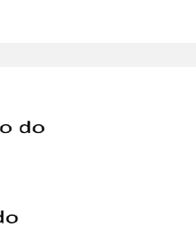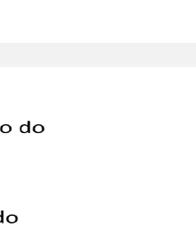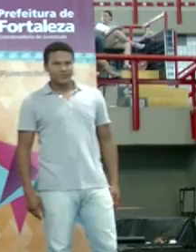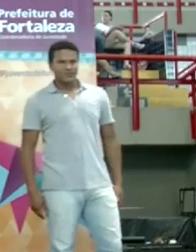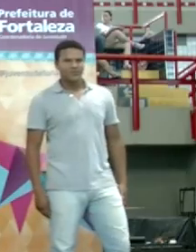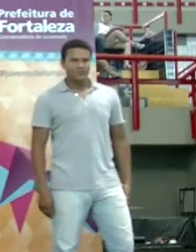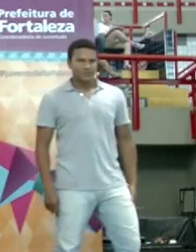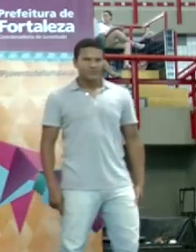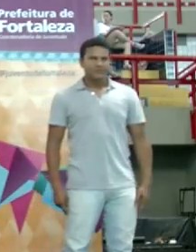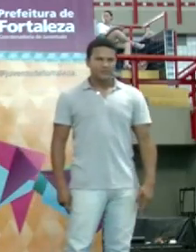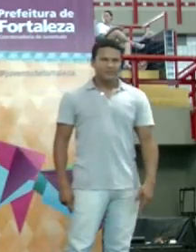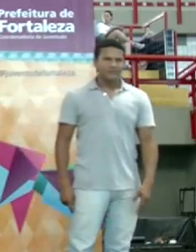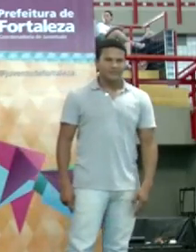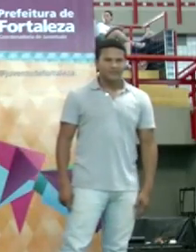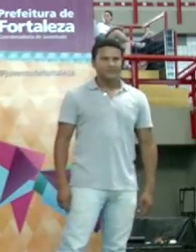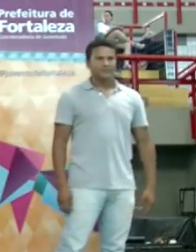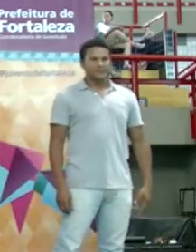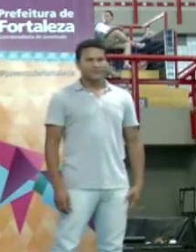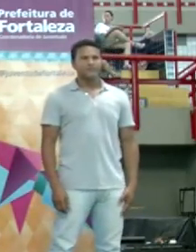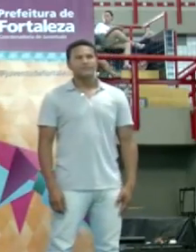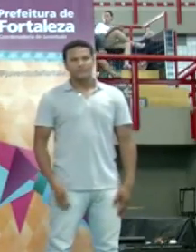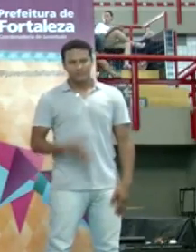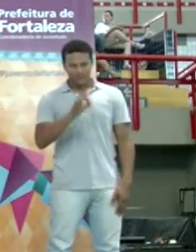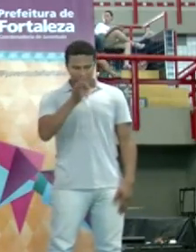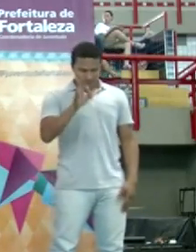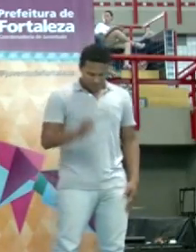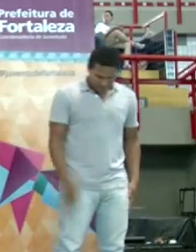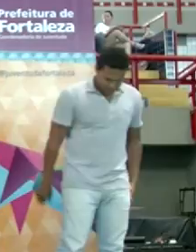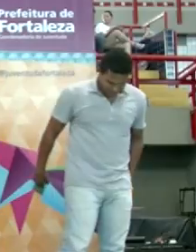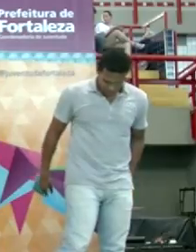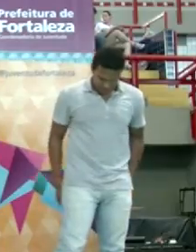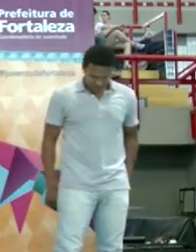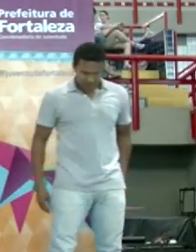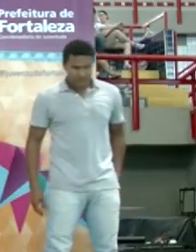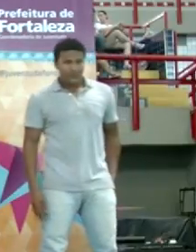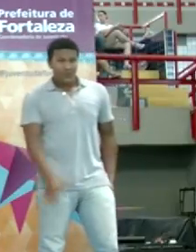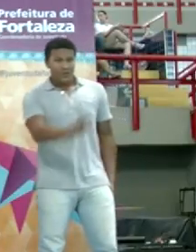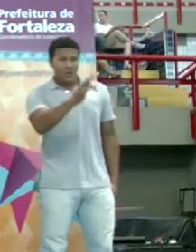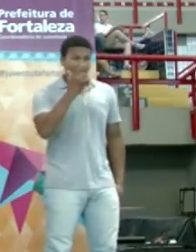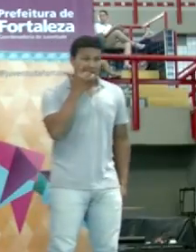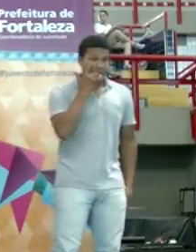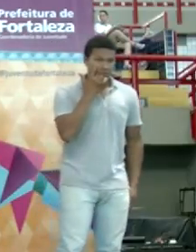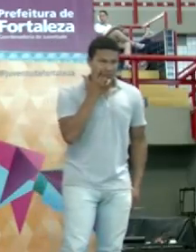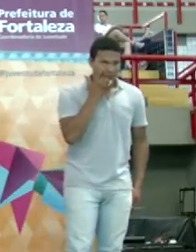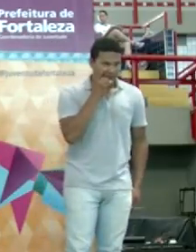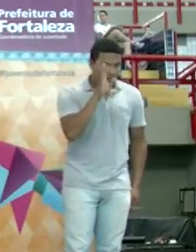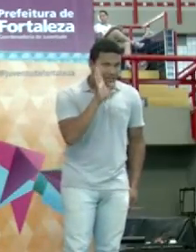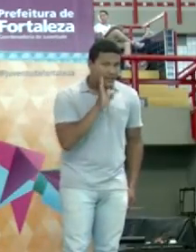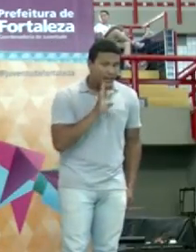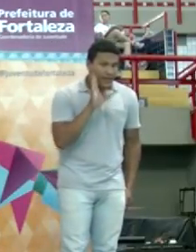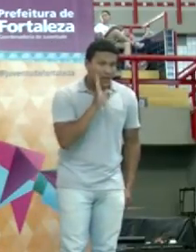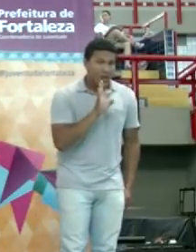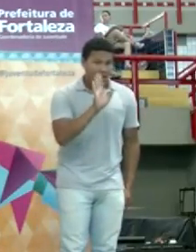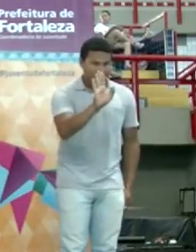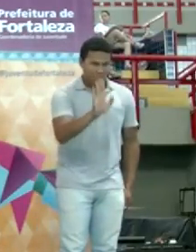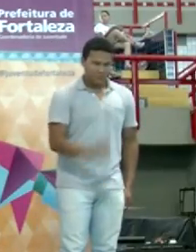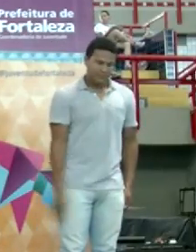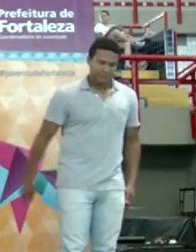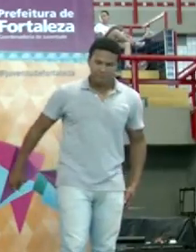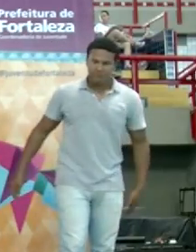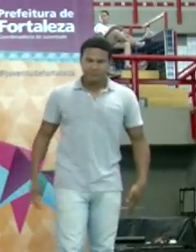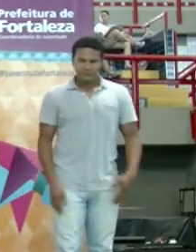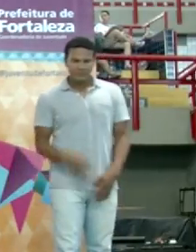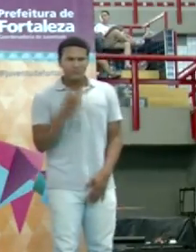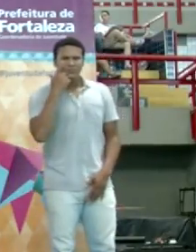2. A perguntinha é o seguinte, preste atenção. Olha que coisa interessante. Ele pergunta